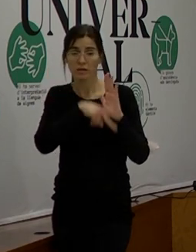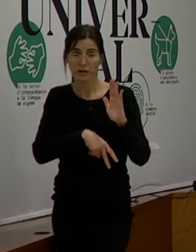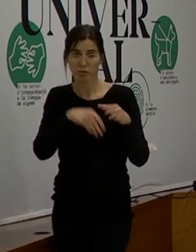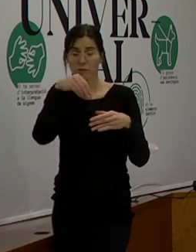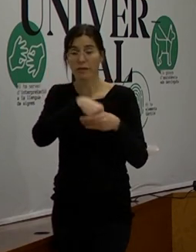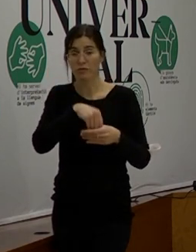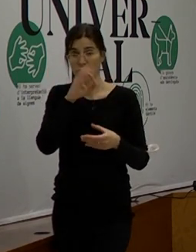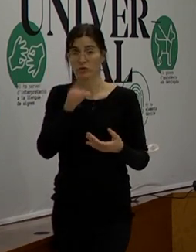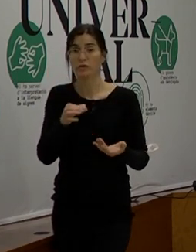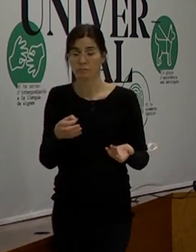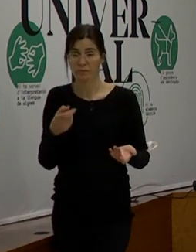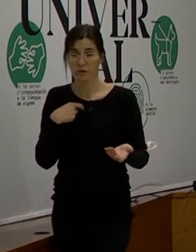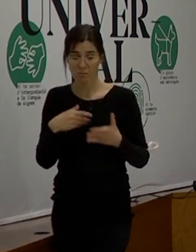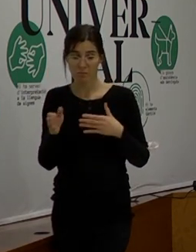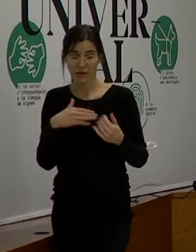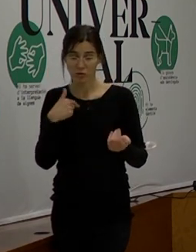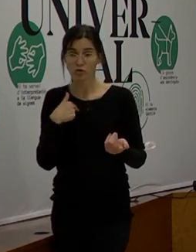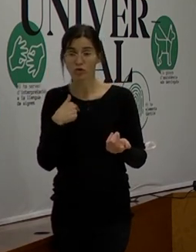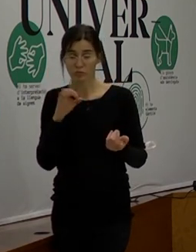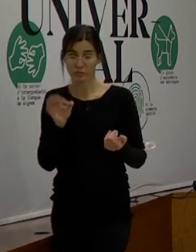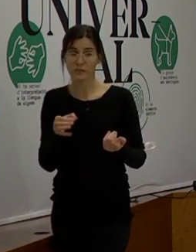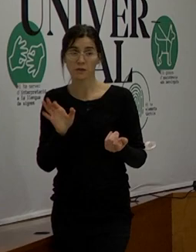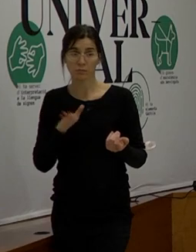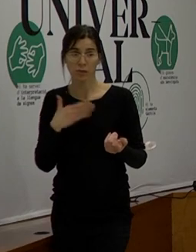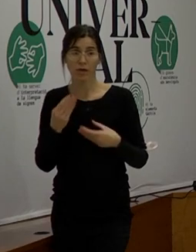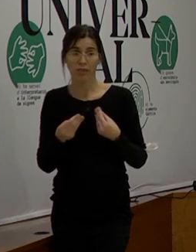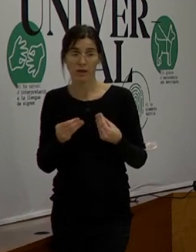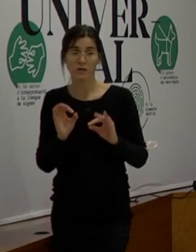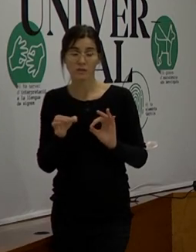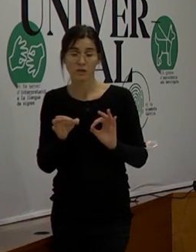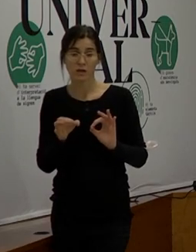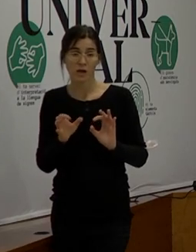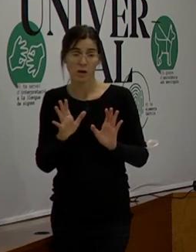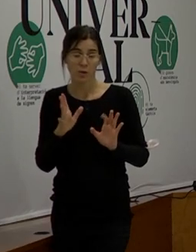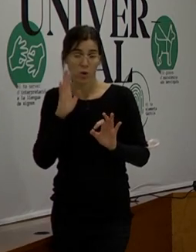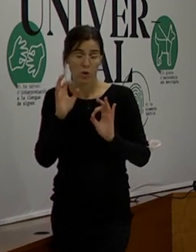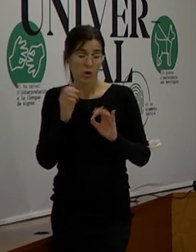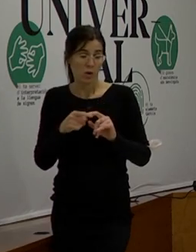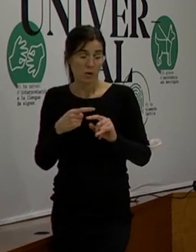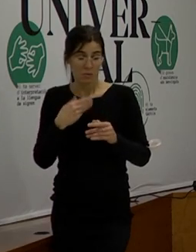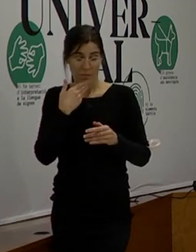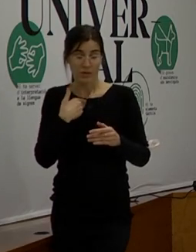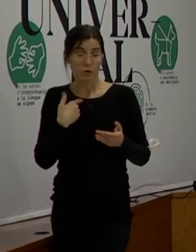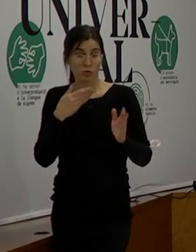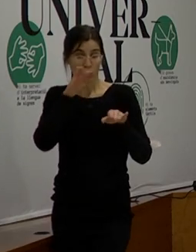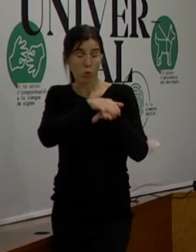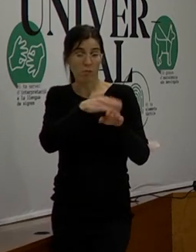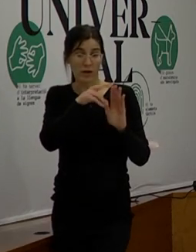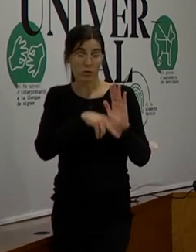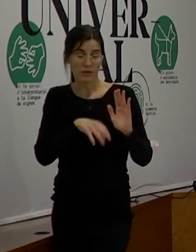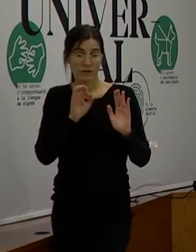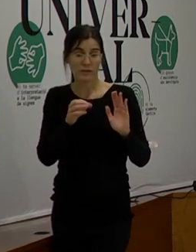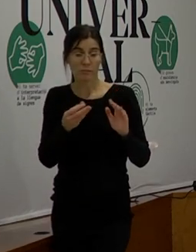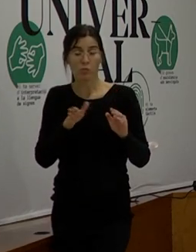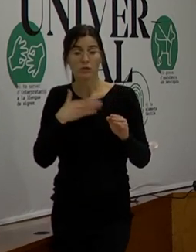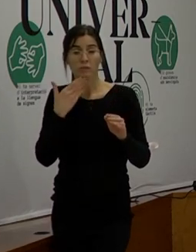razonable? Sí. Ho vaig fer jo? Sí. Vale. Però, és que me piden, vale, tu cumple, però fes